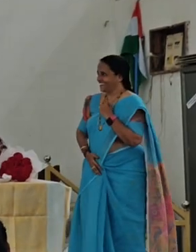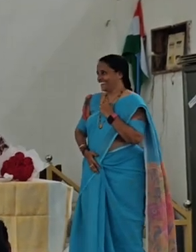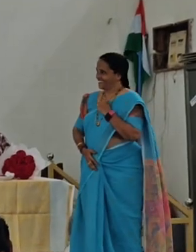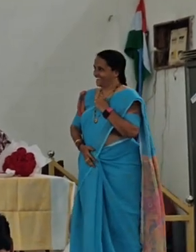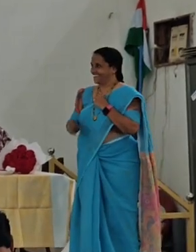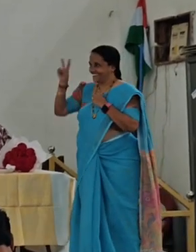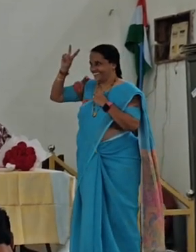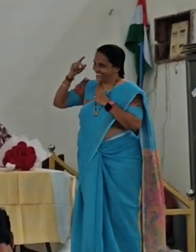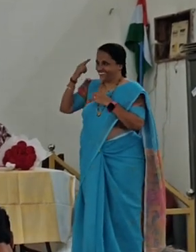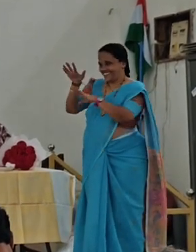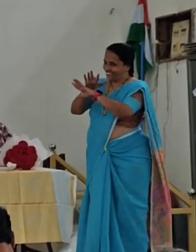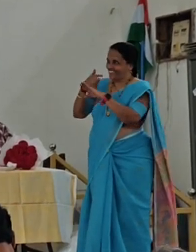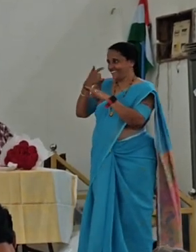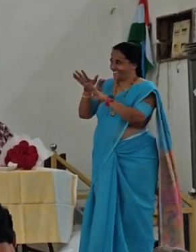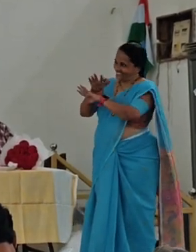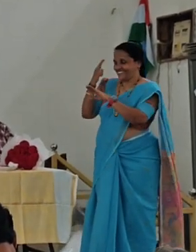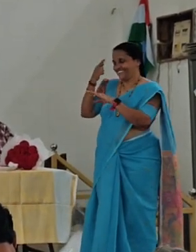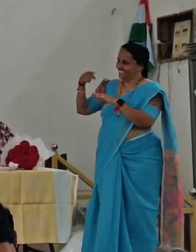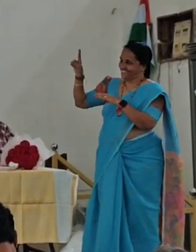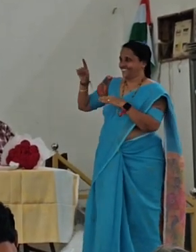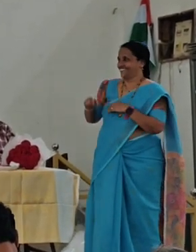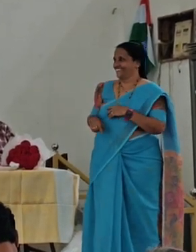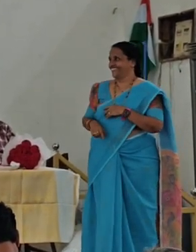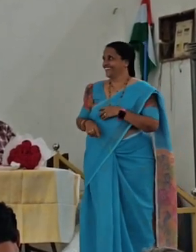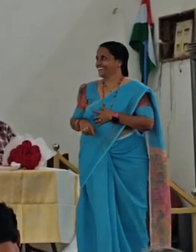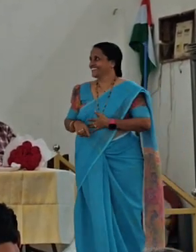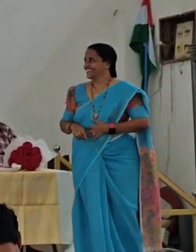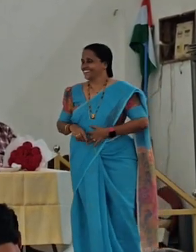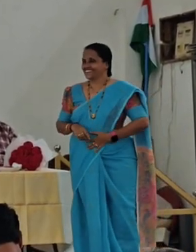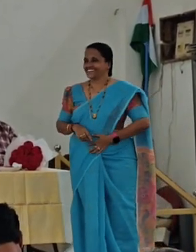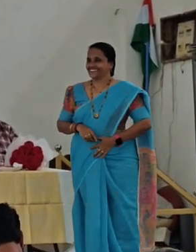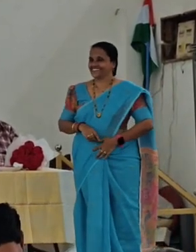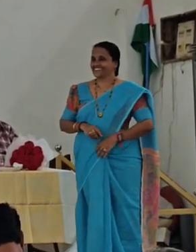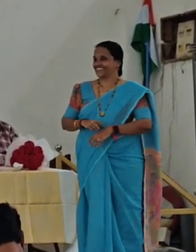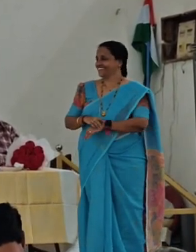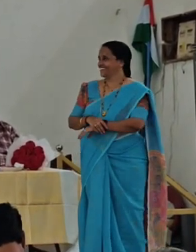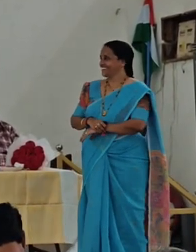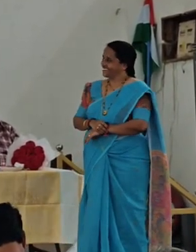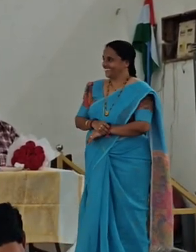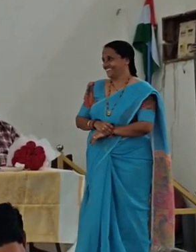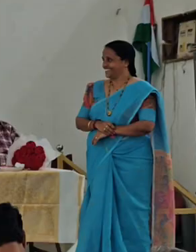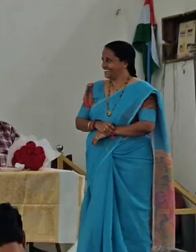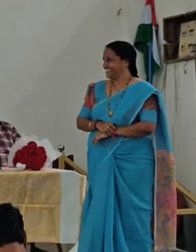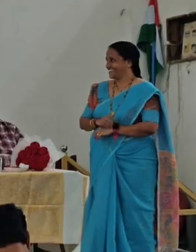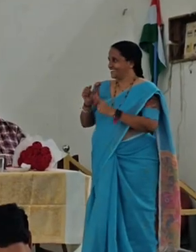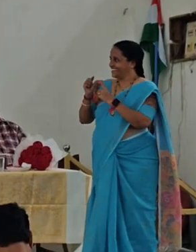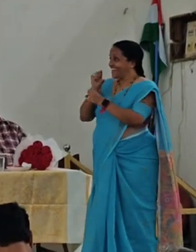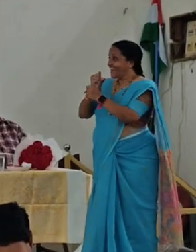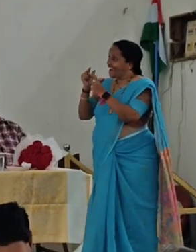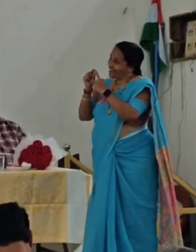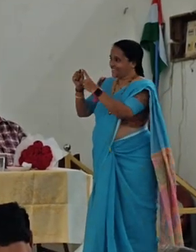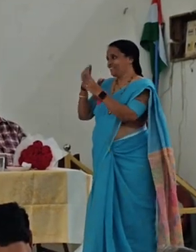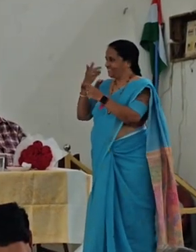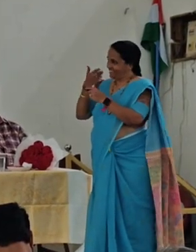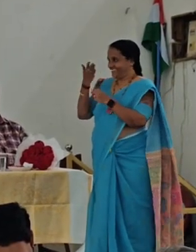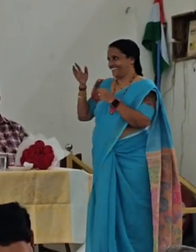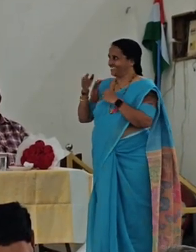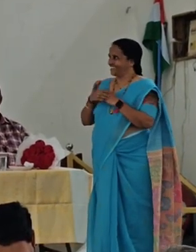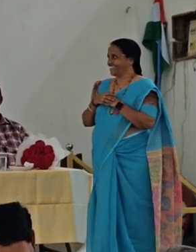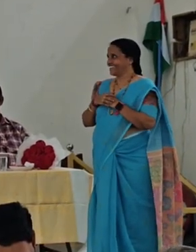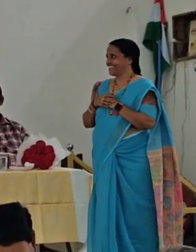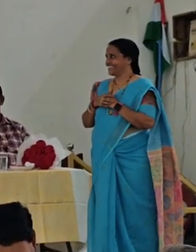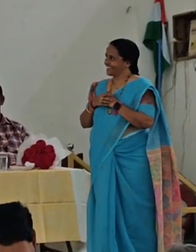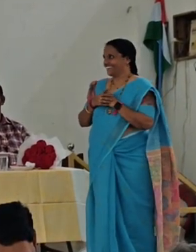ప్రపోజల్ తయారు చేయడం జరిగింది. దగ్గరలో అది ప్రభుత్వం దగ్గర పర్మిషన్ తీసుకొని అనుమతి తీసుకొని అది రాష్ట్రం